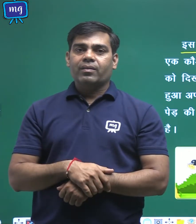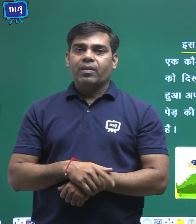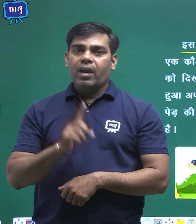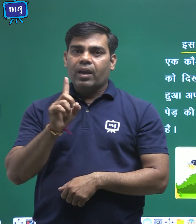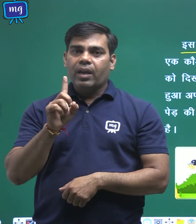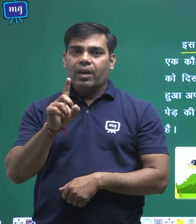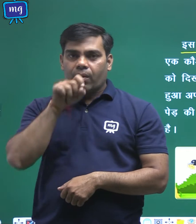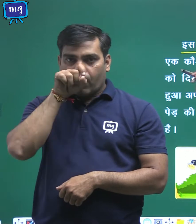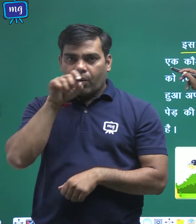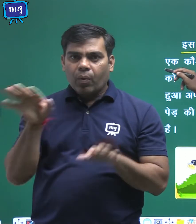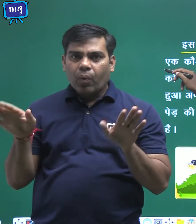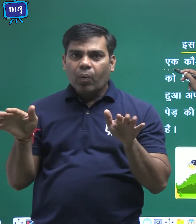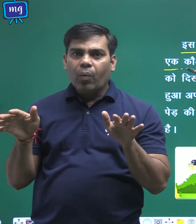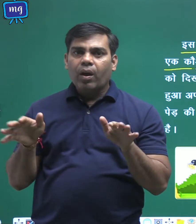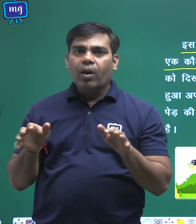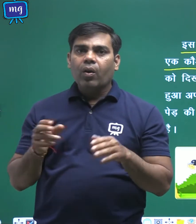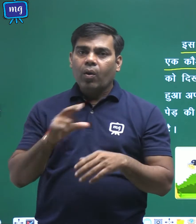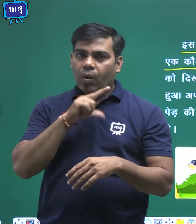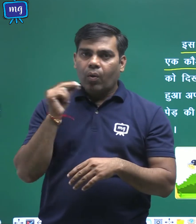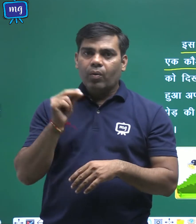एक कौवा और